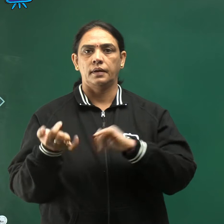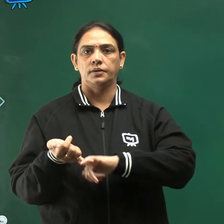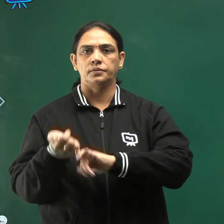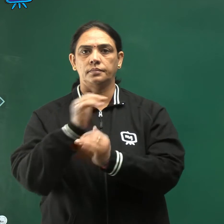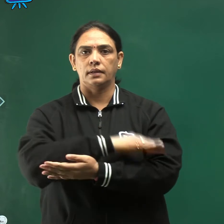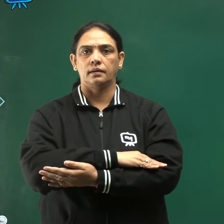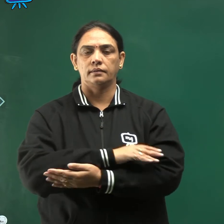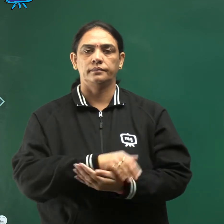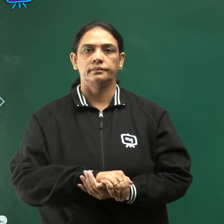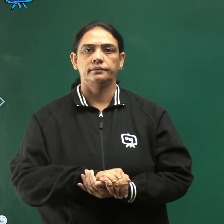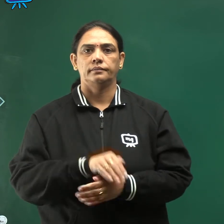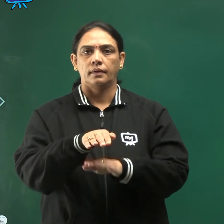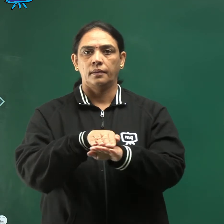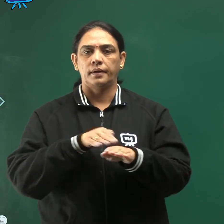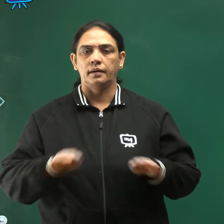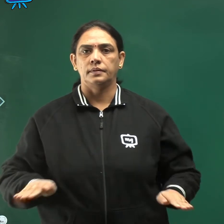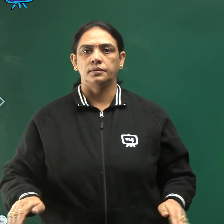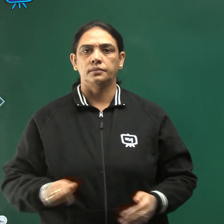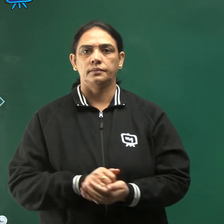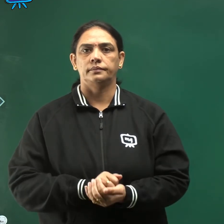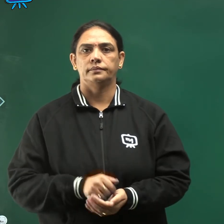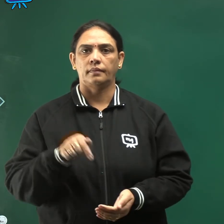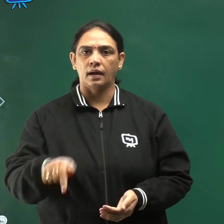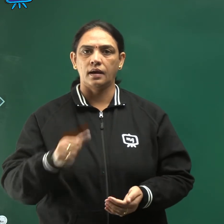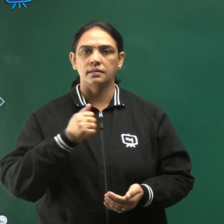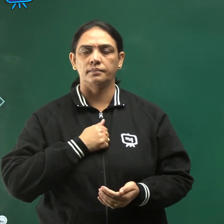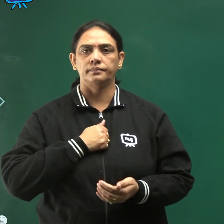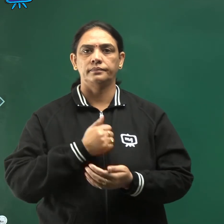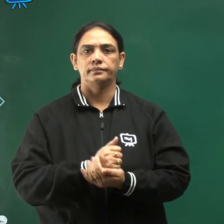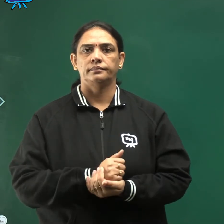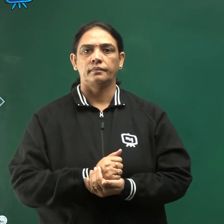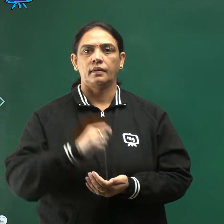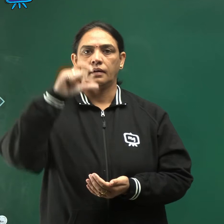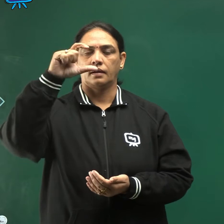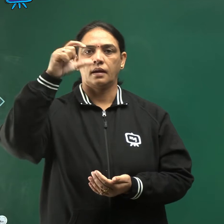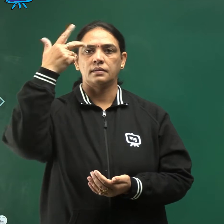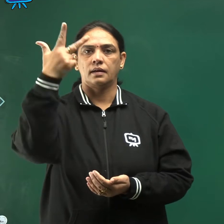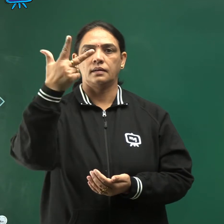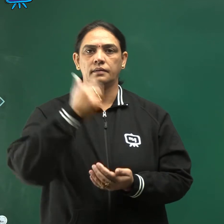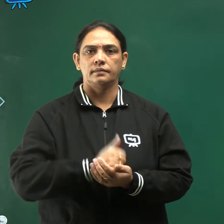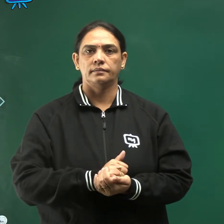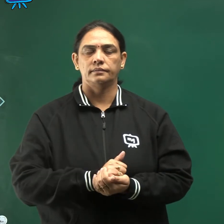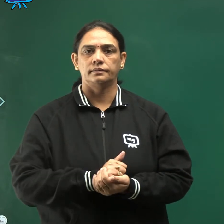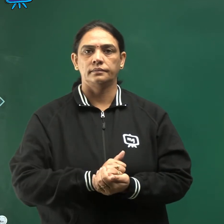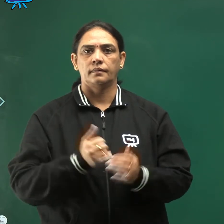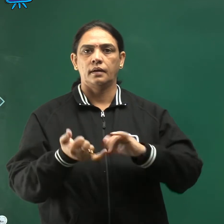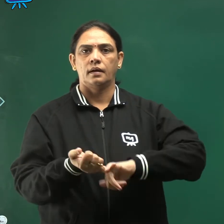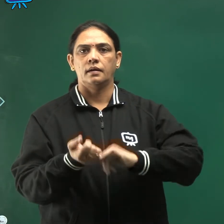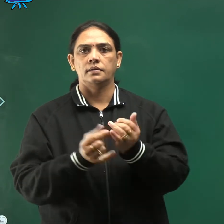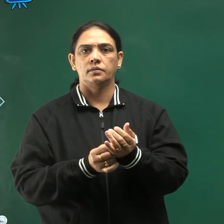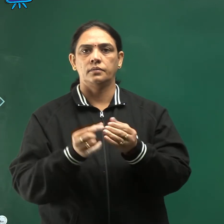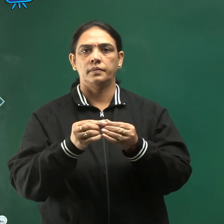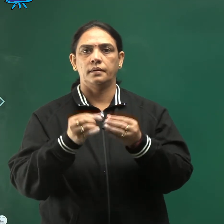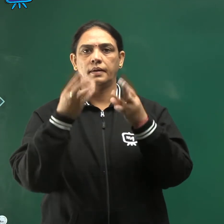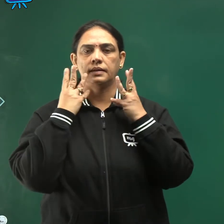मैम। प्यारे बच्चों, आज हम क्लास 8 विषय गणित